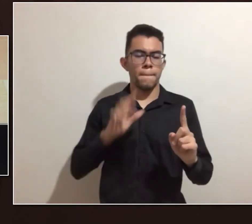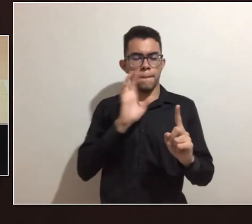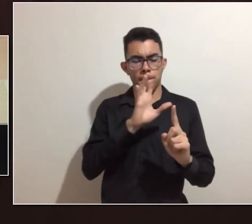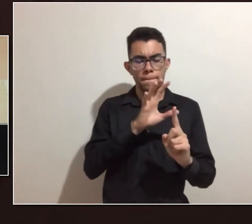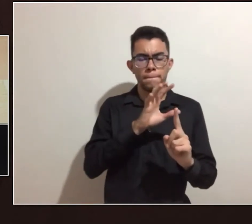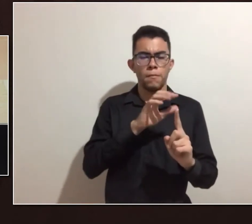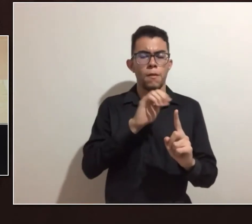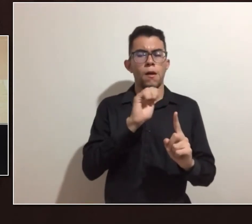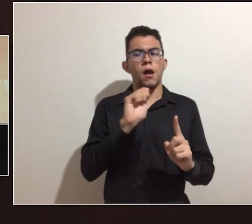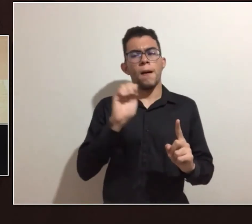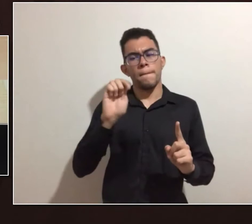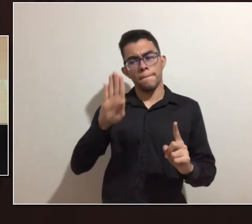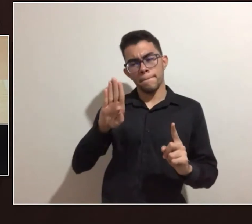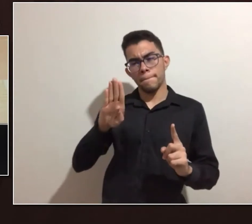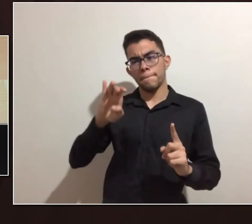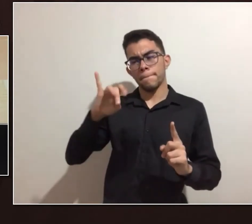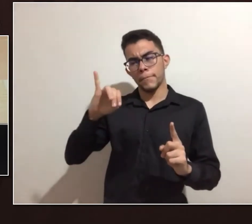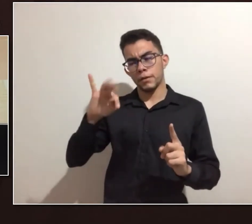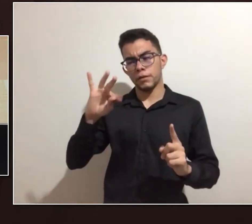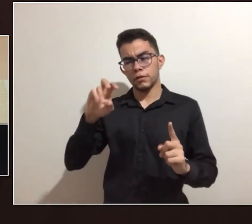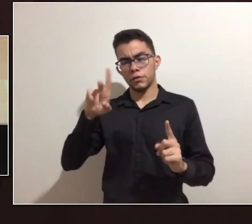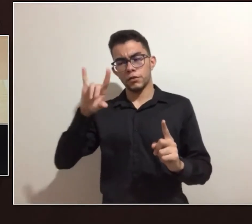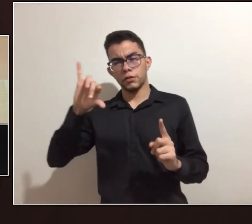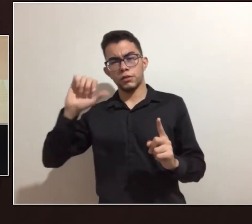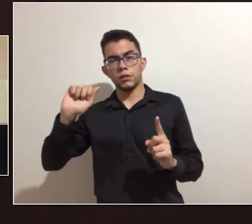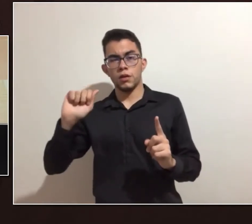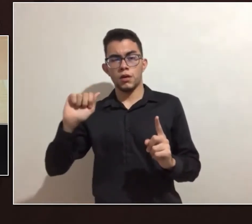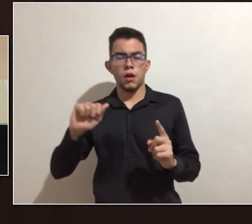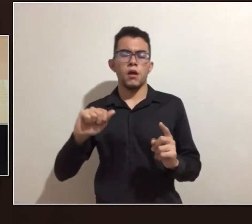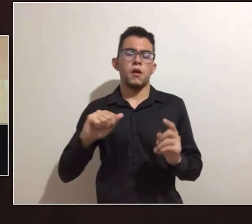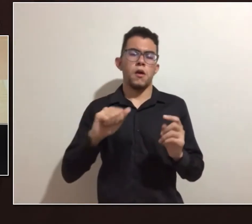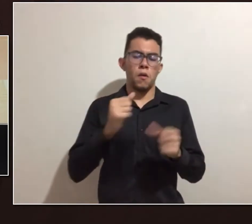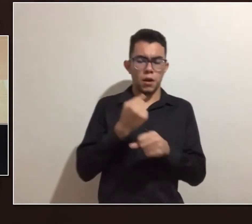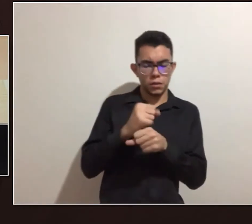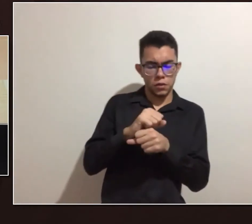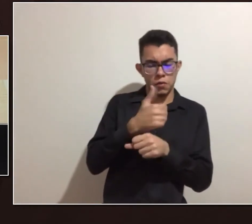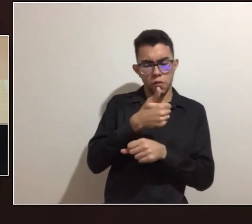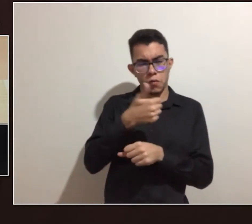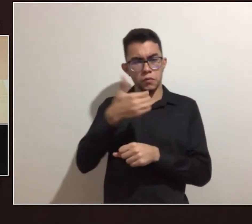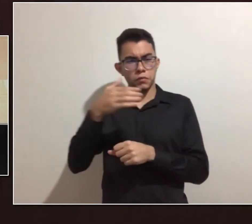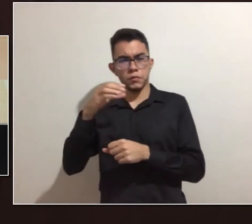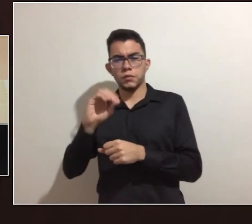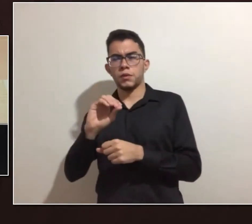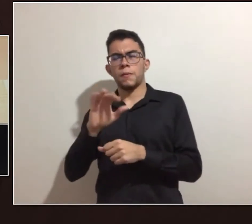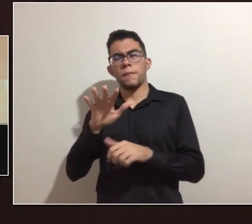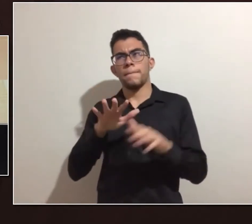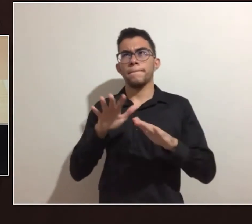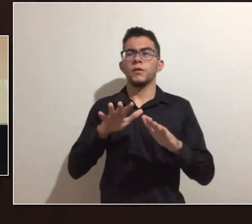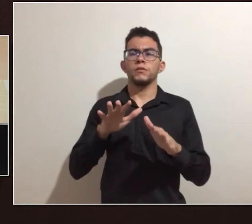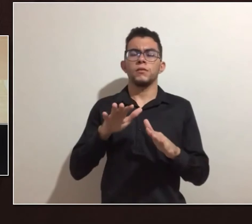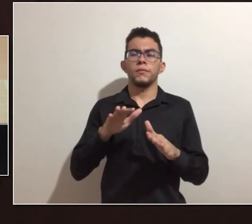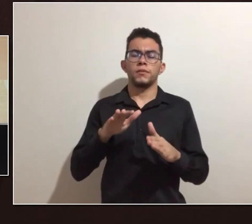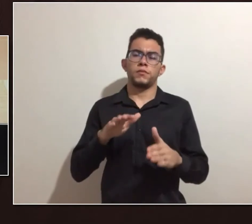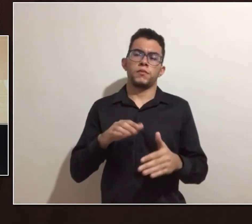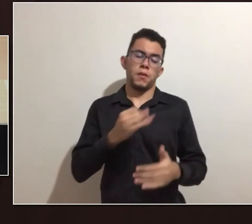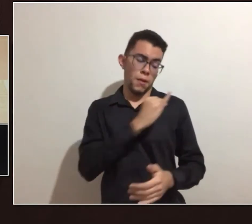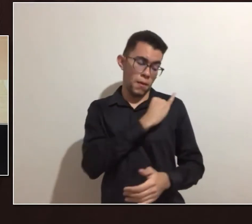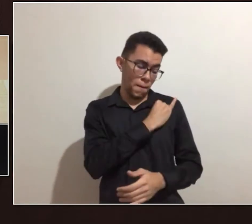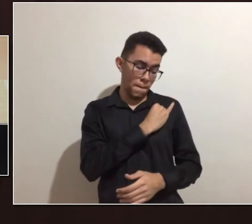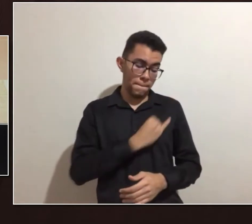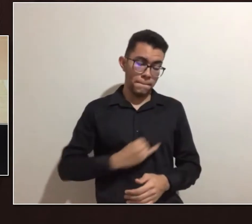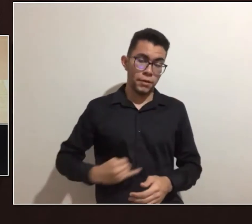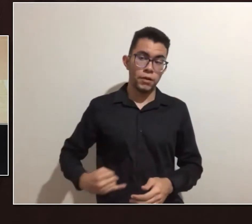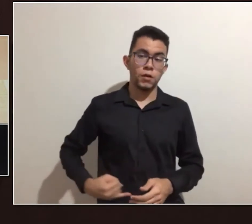tá? E no ano 110, ele dirigia então ao imperador Trajano,